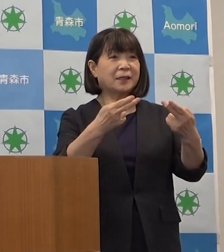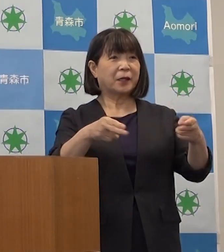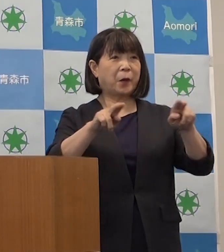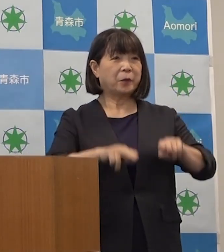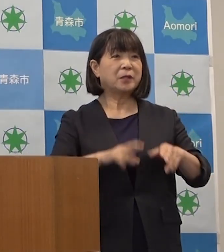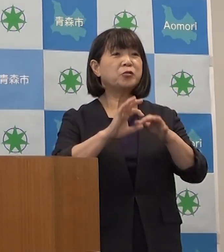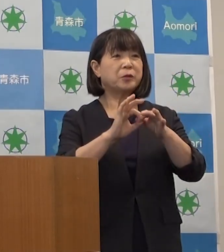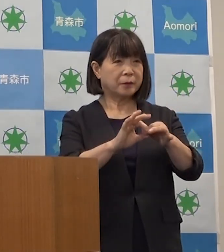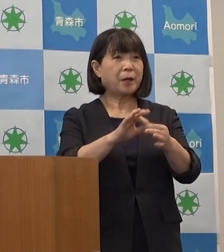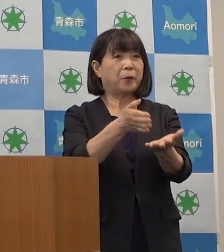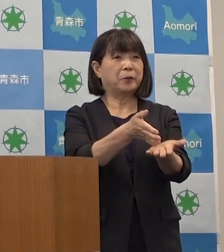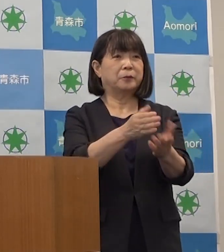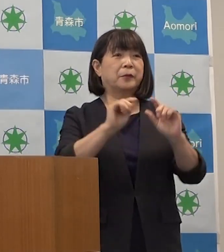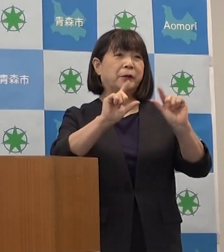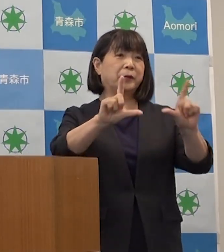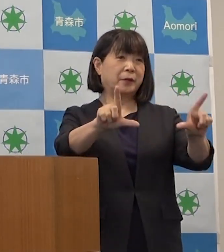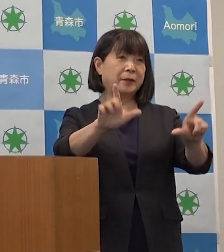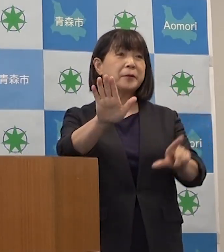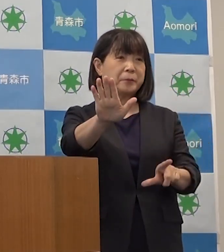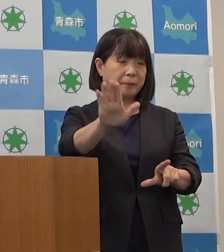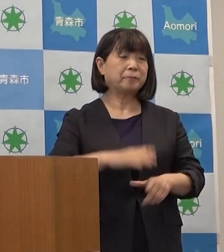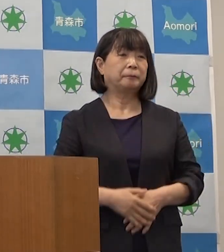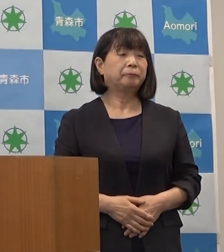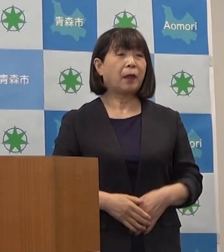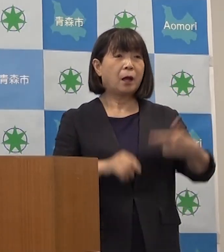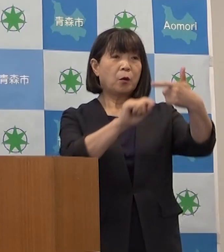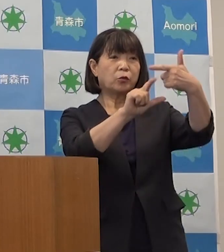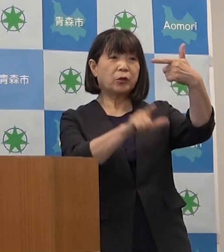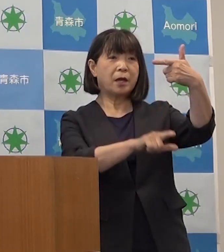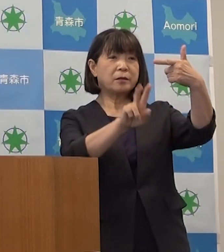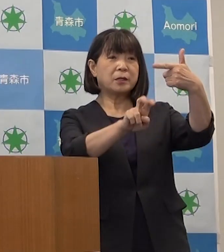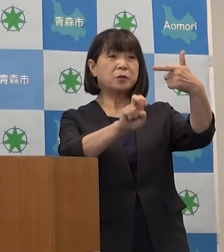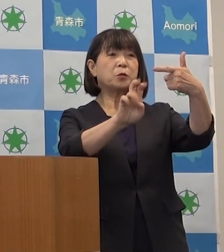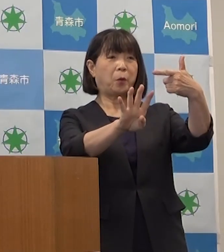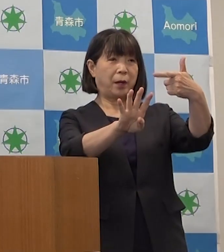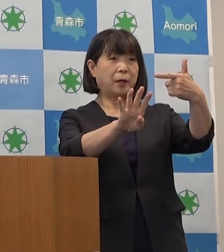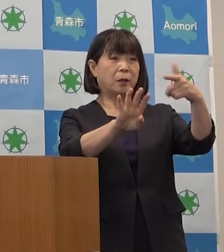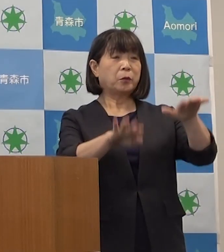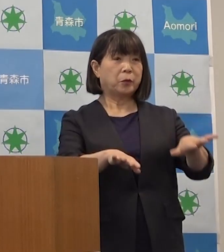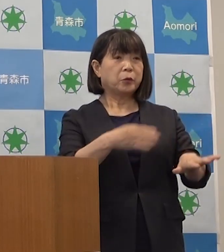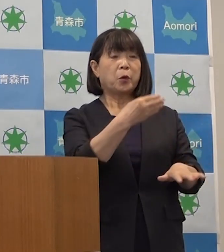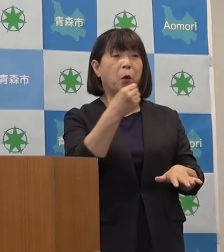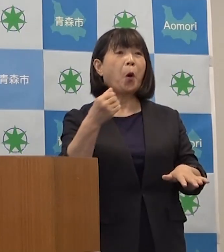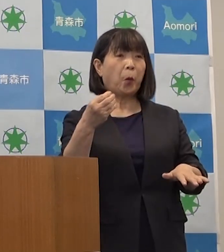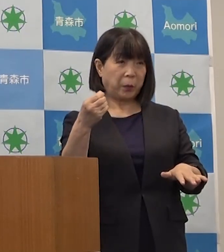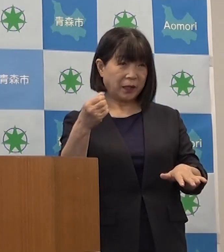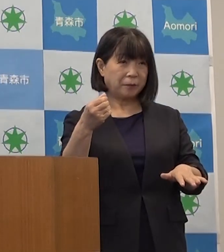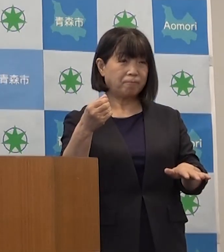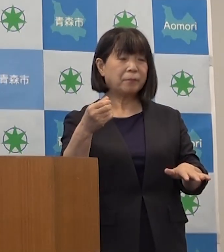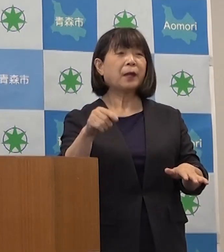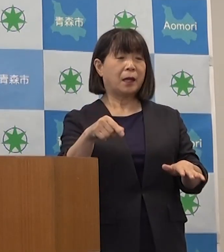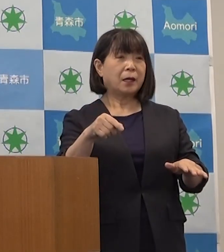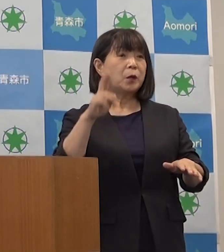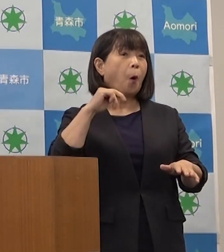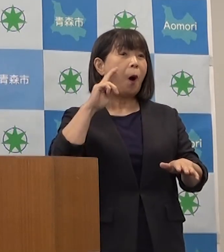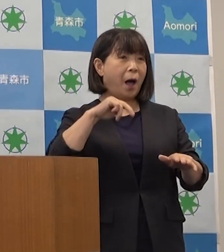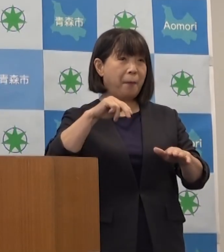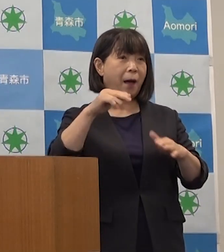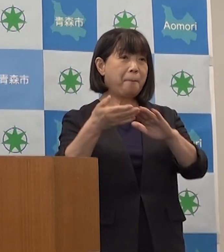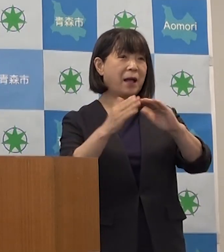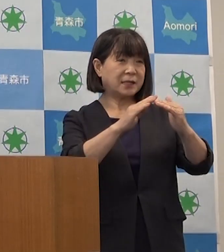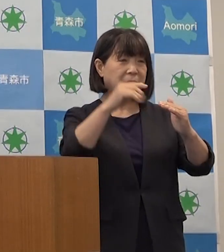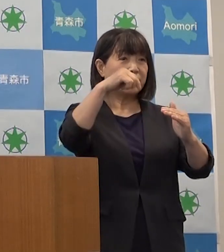てお知らせいたします。6月24日土曜日、今週末でございますが、横浜町